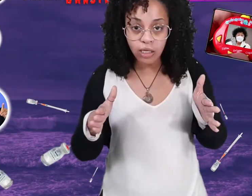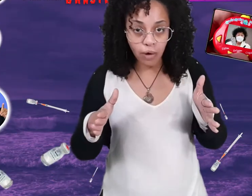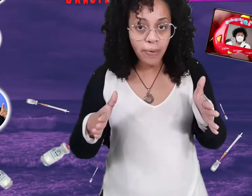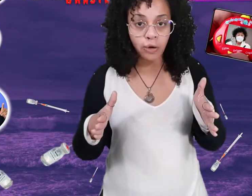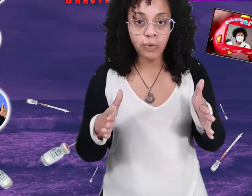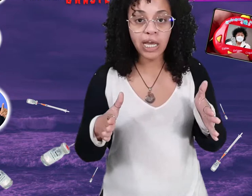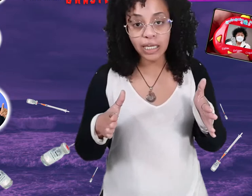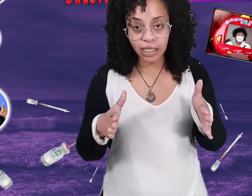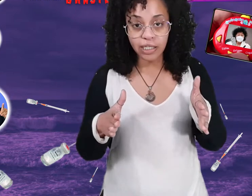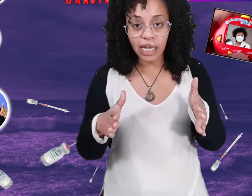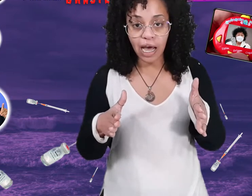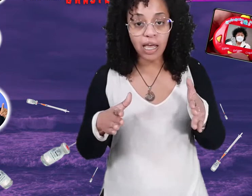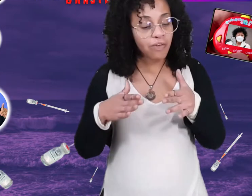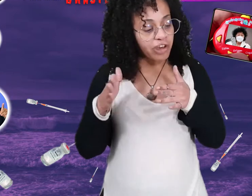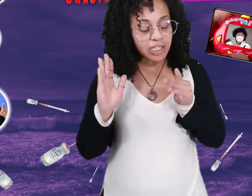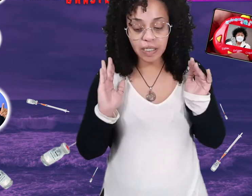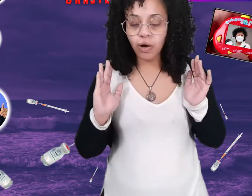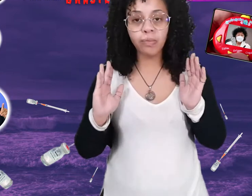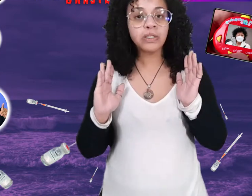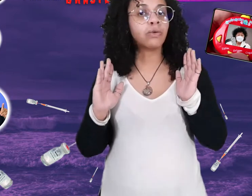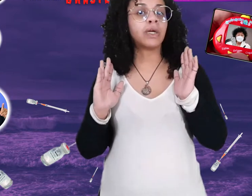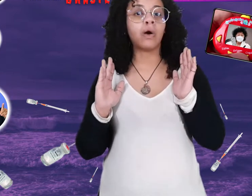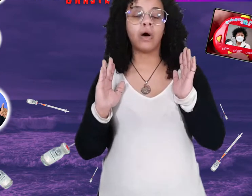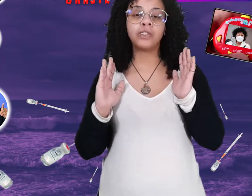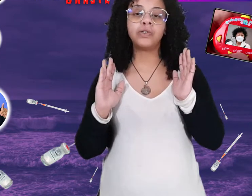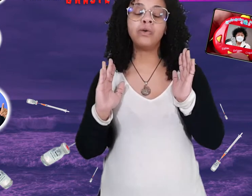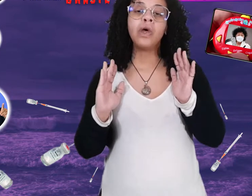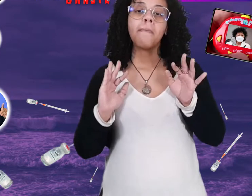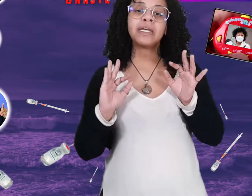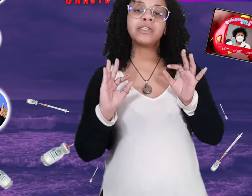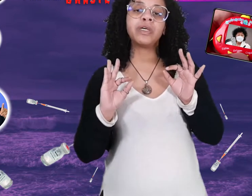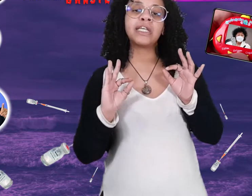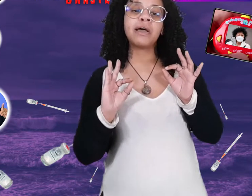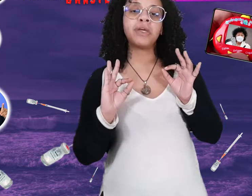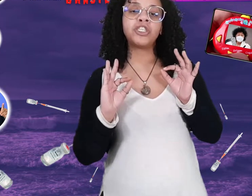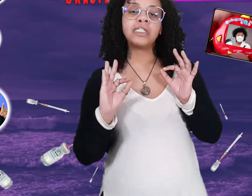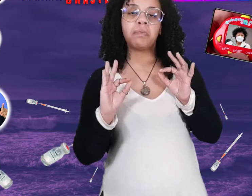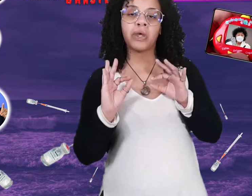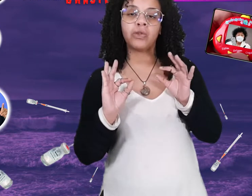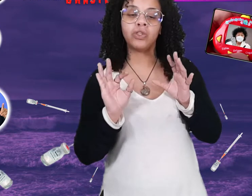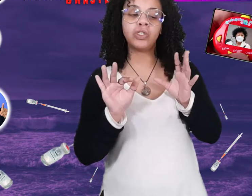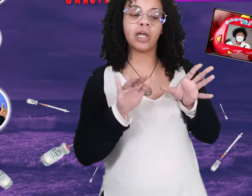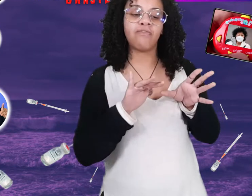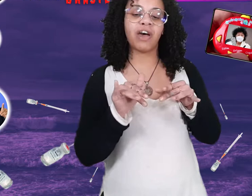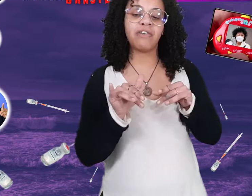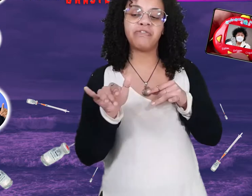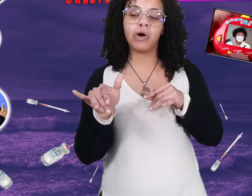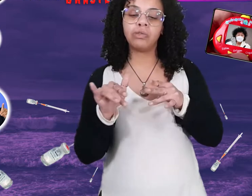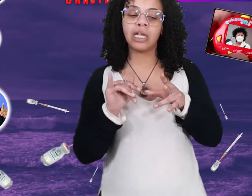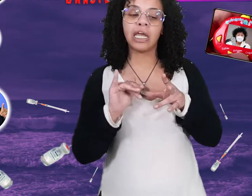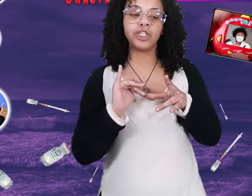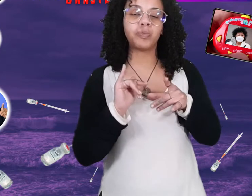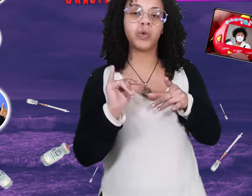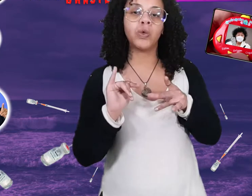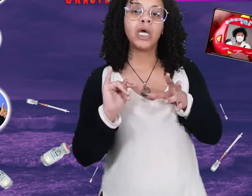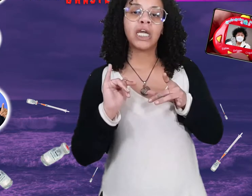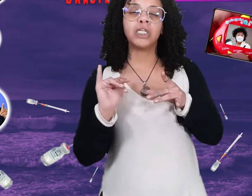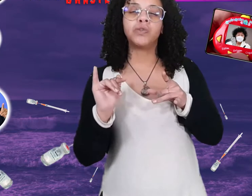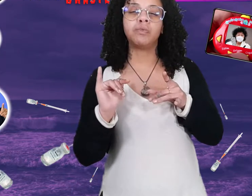não parou por aí, tá? Foi assim que começou o negócio. Mas não exatamente assim, porque toda história vai e volta, né? Tipo, aqueles filmes